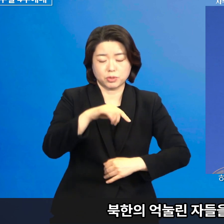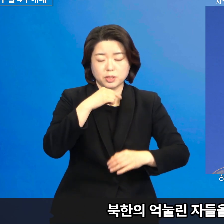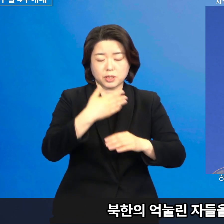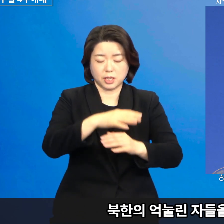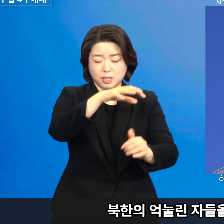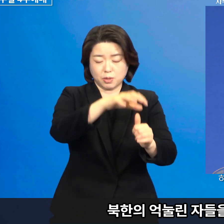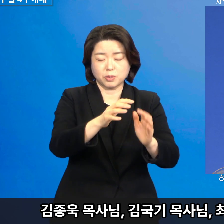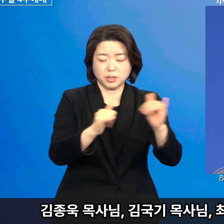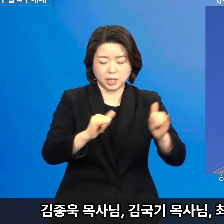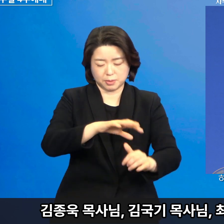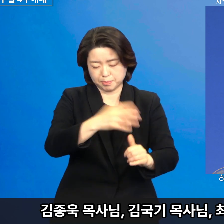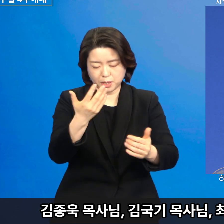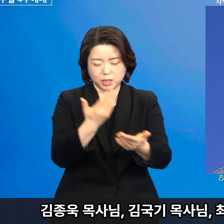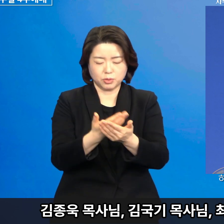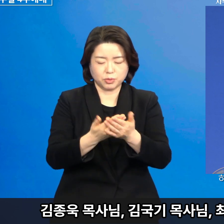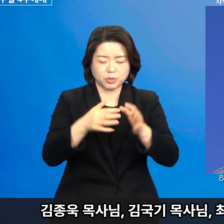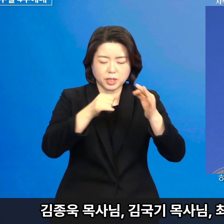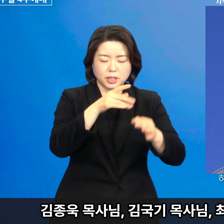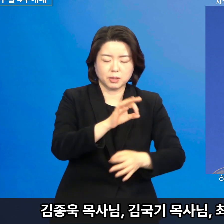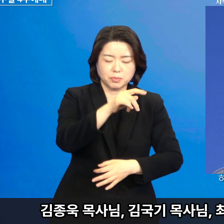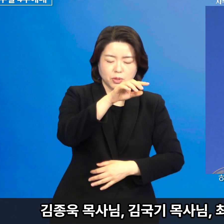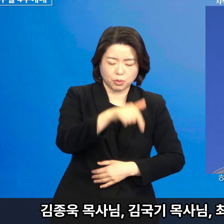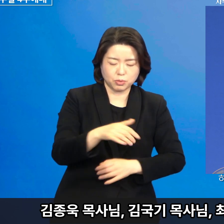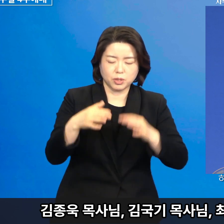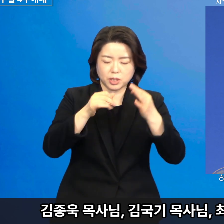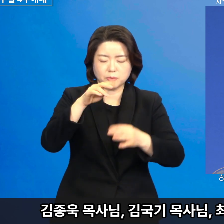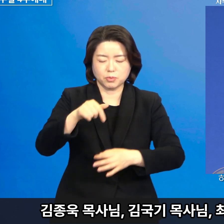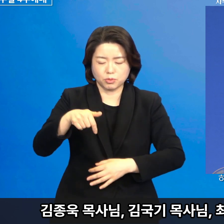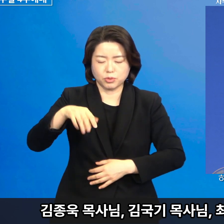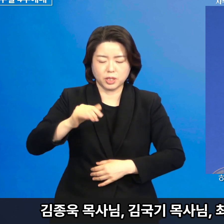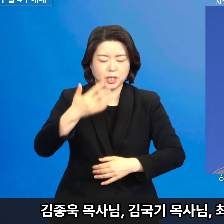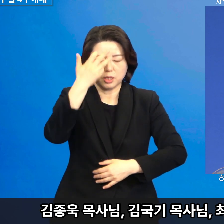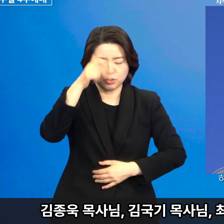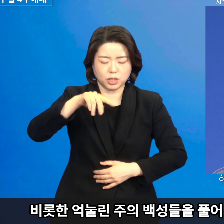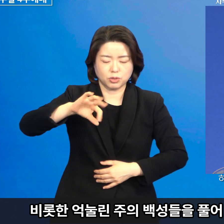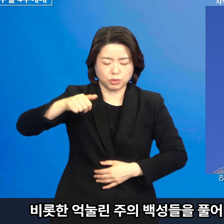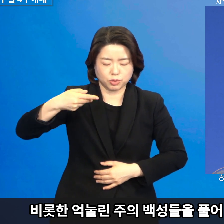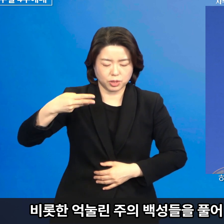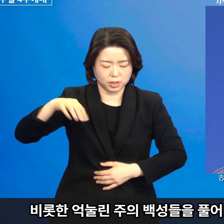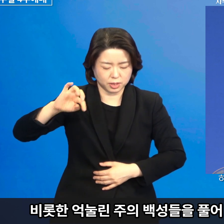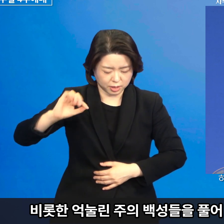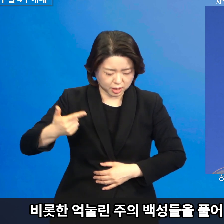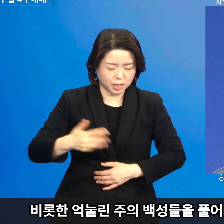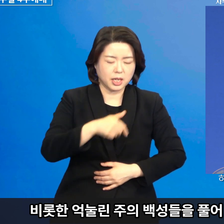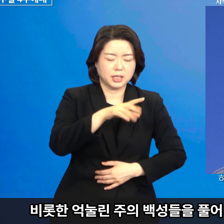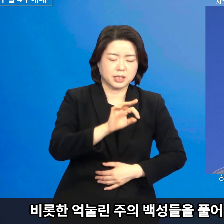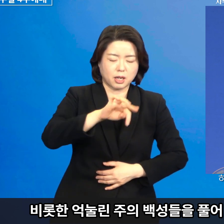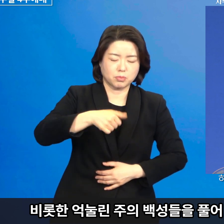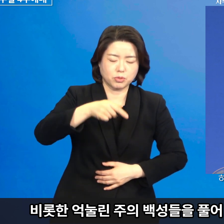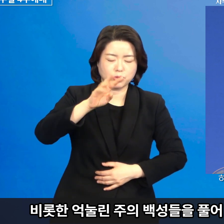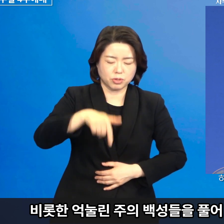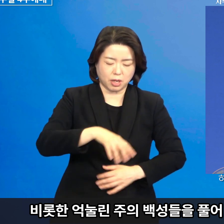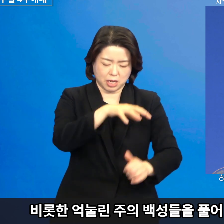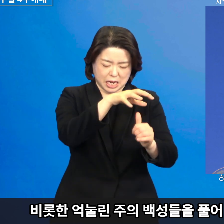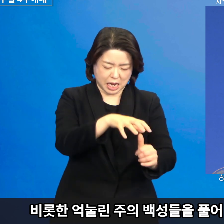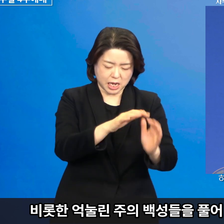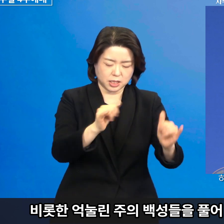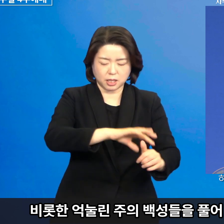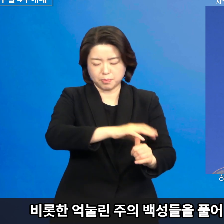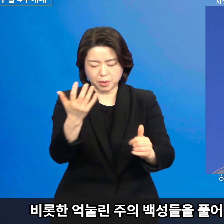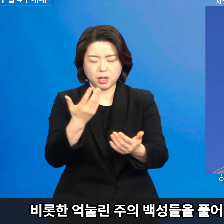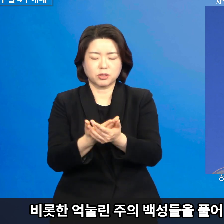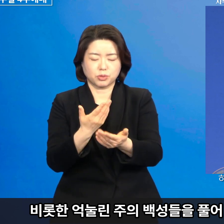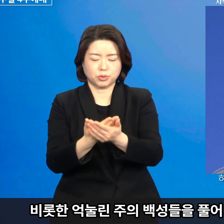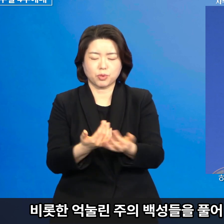속히 풀어주시고 김국기 목사님, 최충기 선교사님, 장문성 집사님 비롯한 억눌리는 주의 백성들을 풀어주셔서